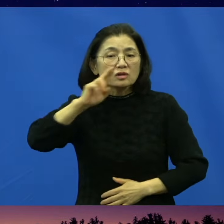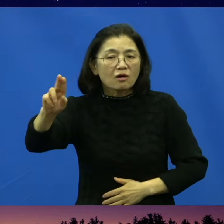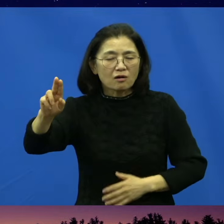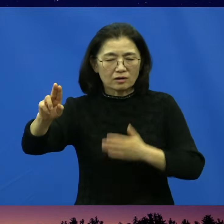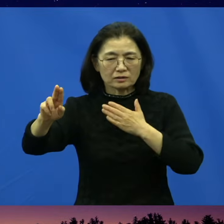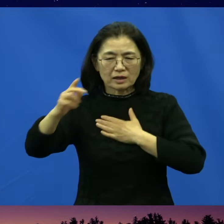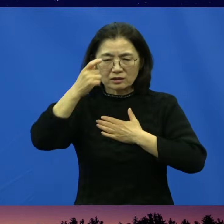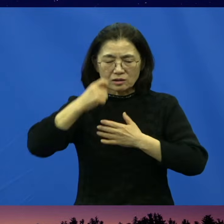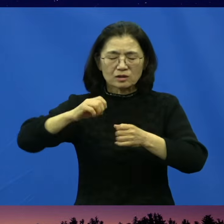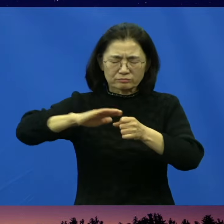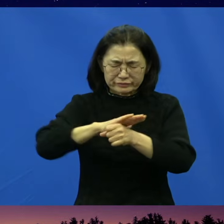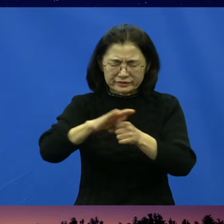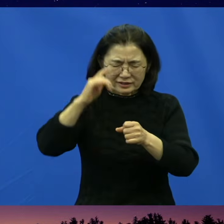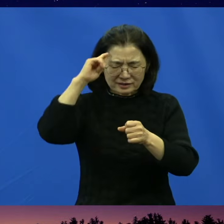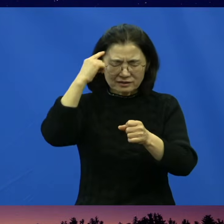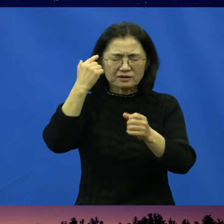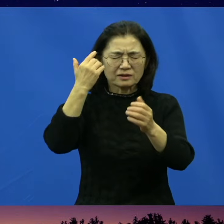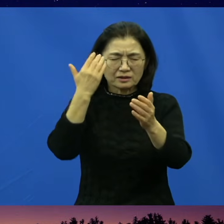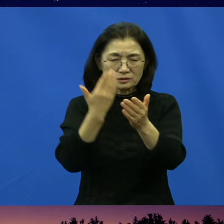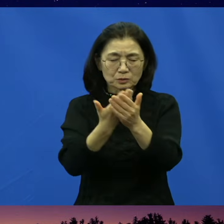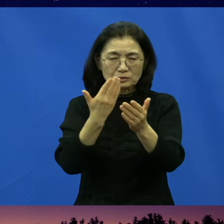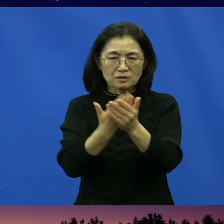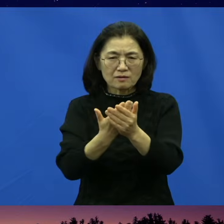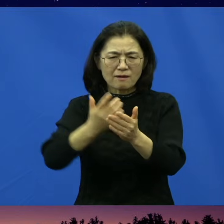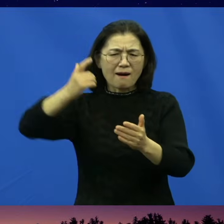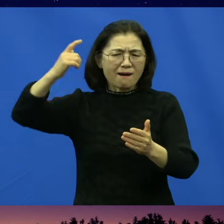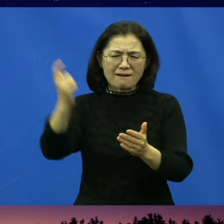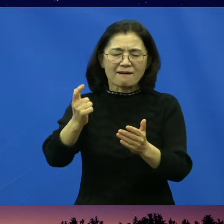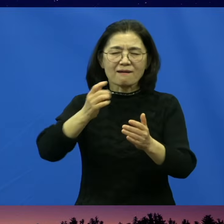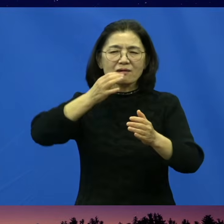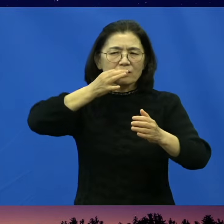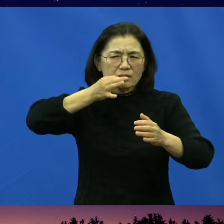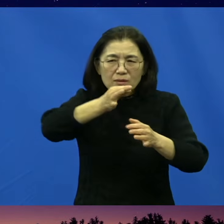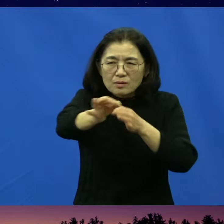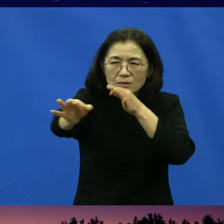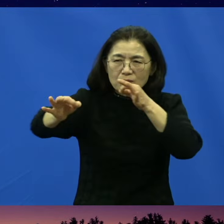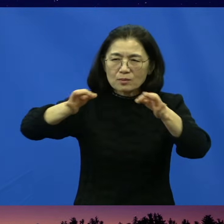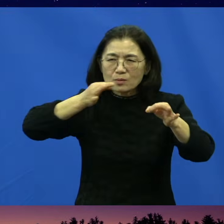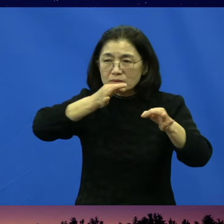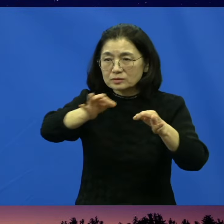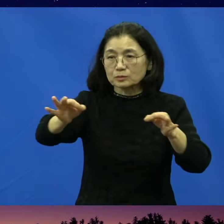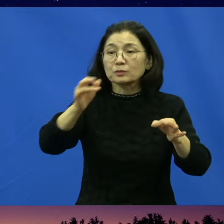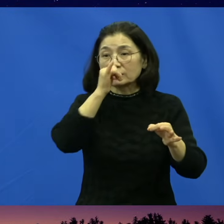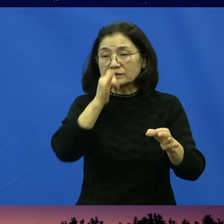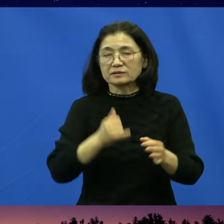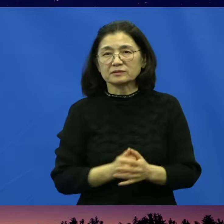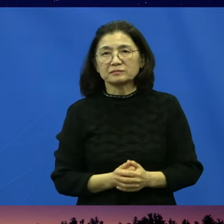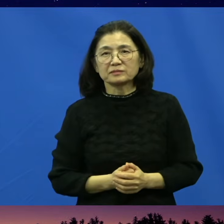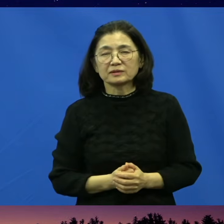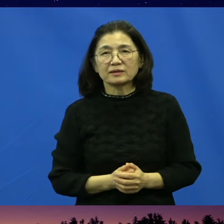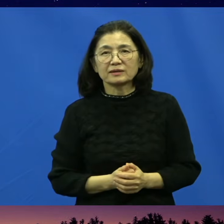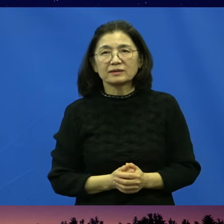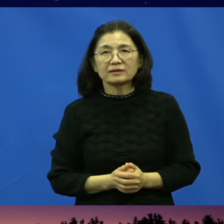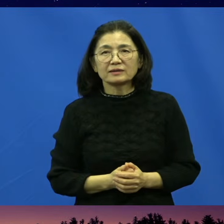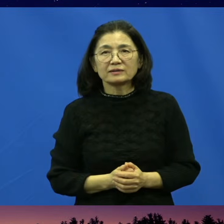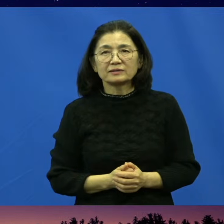불쌍히 여기소서 이렇게 강하게 외쳤다는 말은 바디메오가 이 말씀을 가슴에 품고